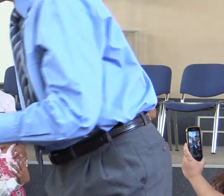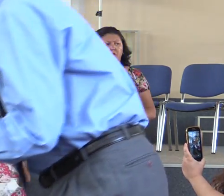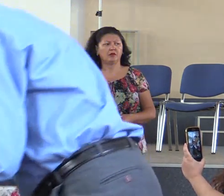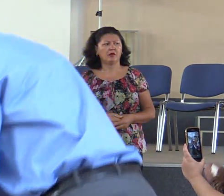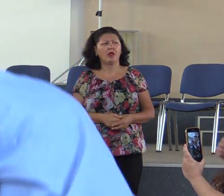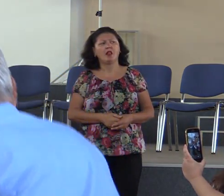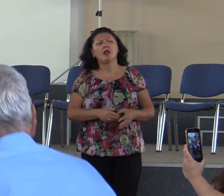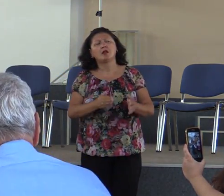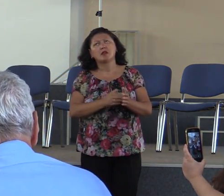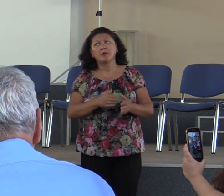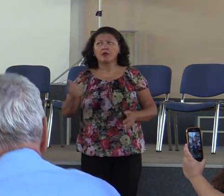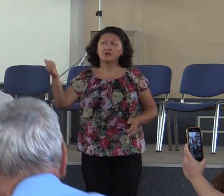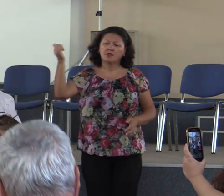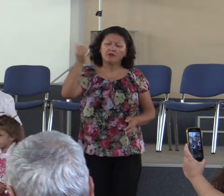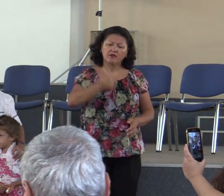Vrei să venim la Dumnezeu?